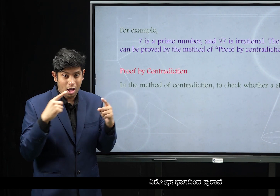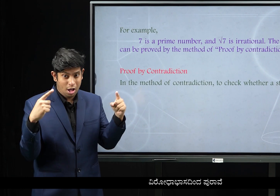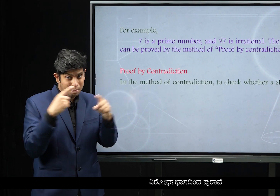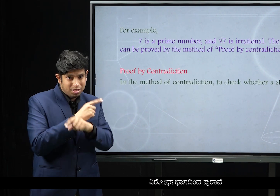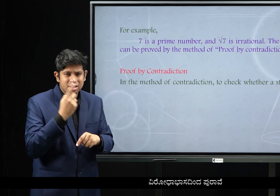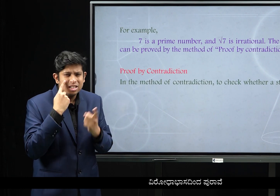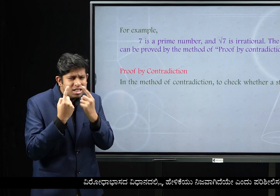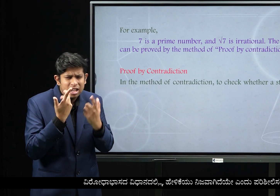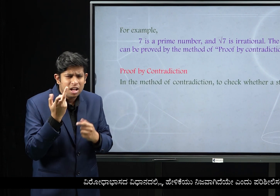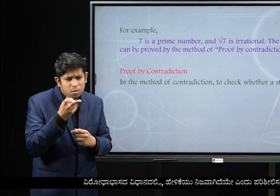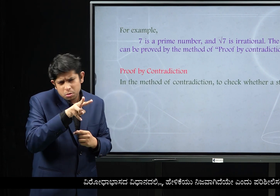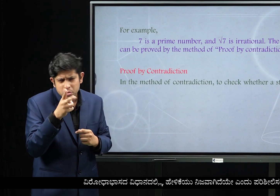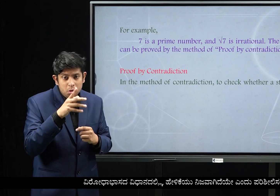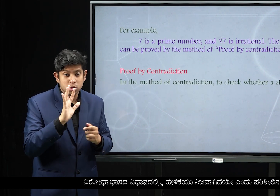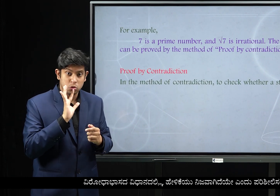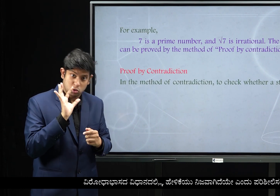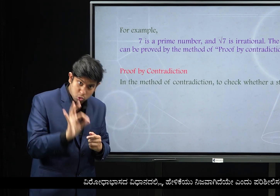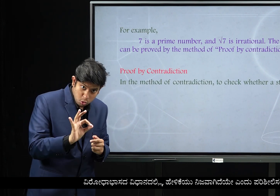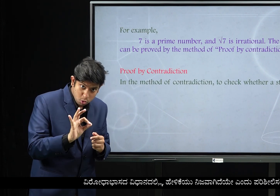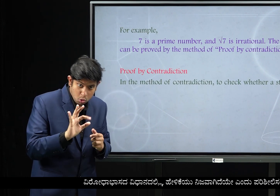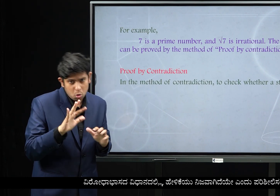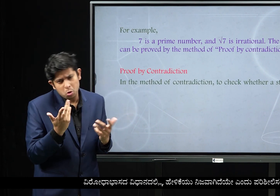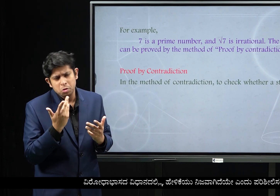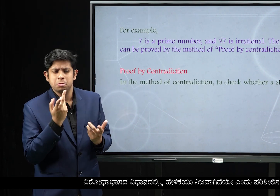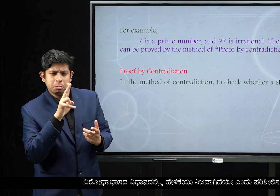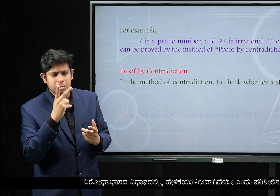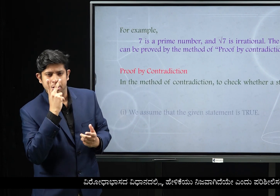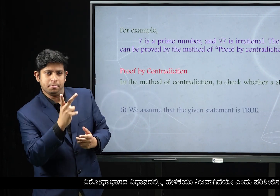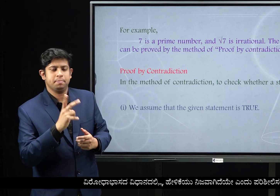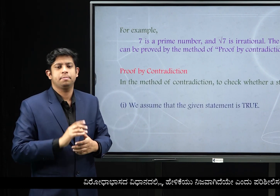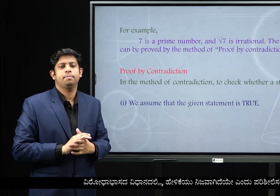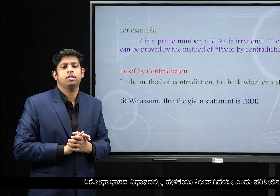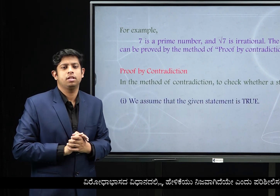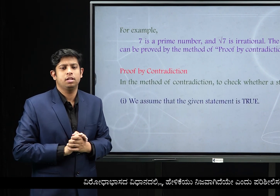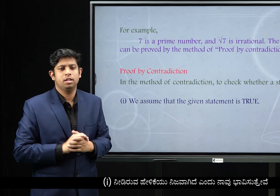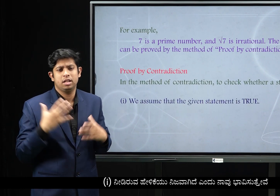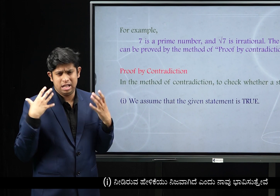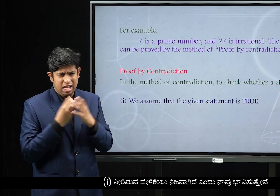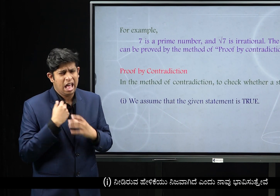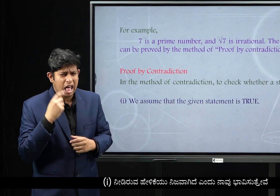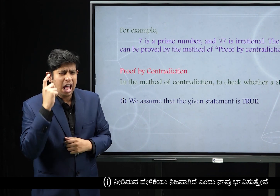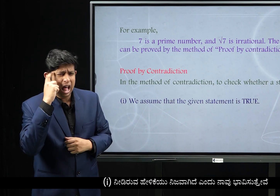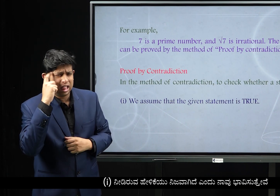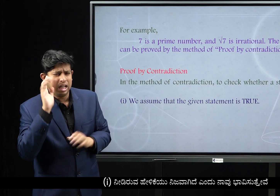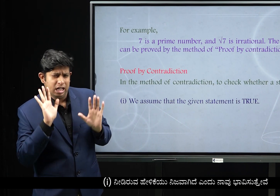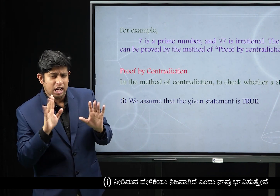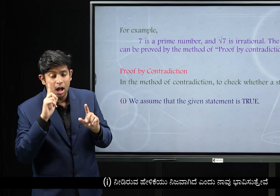ವಿರೋಧಾಭಾಸದಿಂದ ಪುರಾವೆ. ವಿರೋಧಾಭಾಸದ ವಿಧಾನದಲ್ಲಿ ಹೇಳಿಕೆಯು ನಿಜವಾಗಿದೆಯೇ ಎಂದು ಪರಿಶೀಲಿಸಲು ನೀಡಿರುವ ಹೇಳಿಕೆಯು ನಿಜವಾಗಿದೆ ಎಂದು